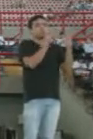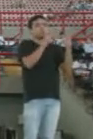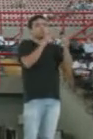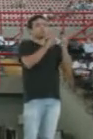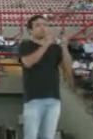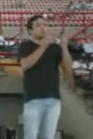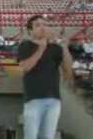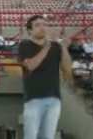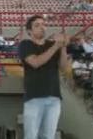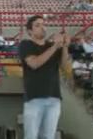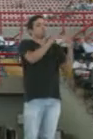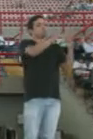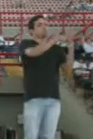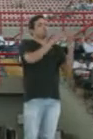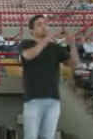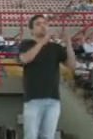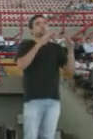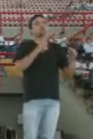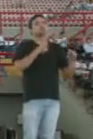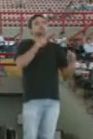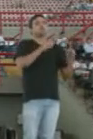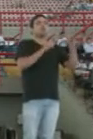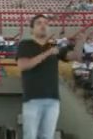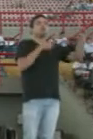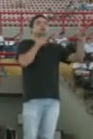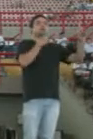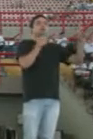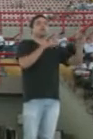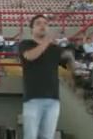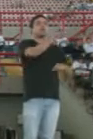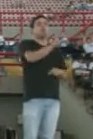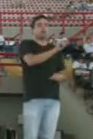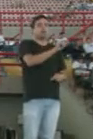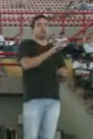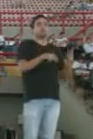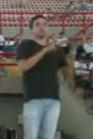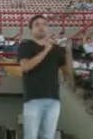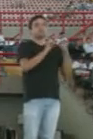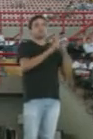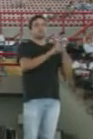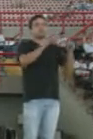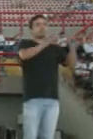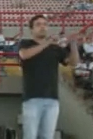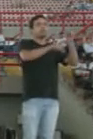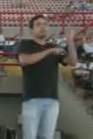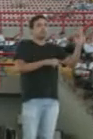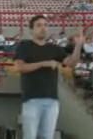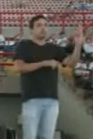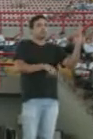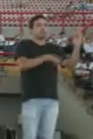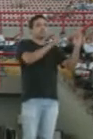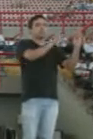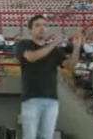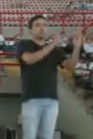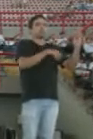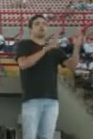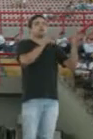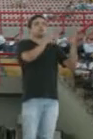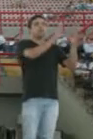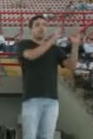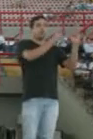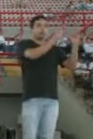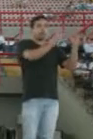existe a letra, o som L, o nome é Lê. Não existe a letra P, é P, um P